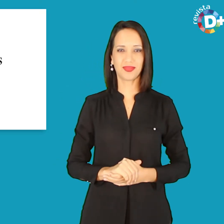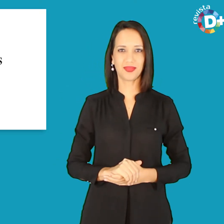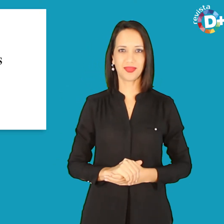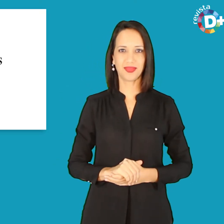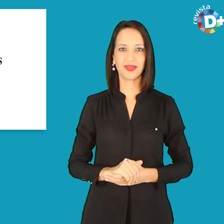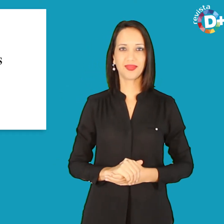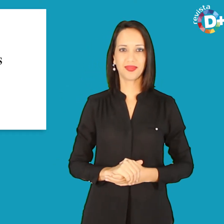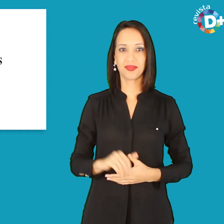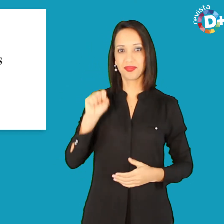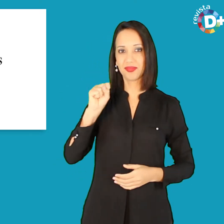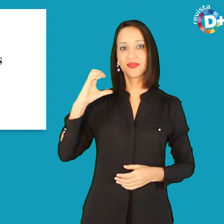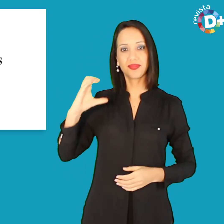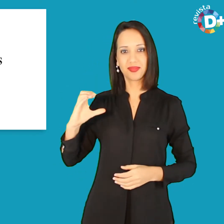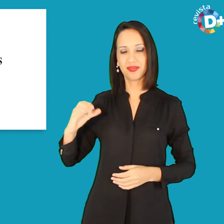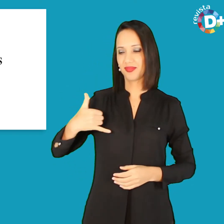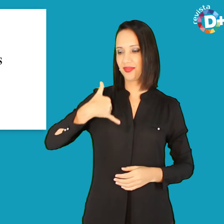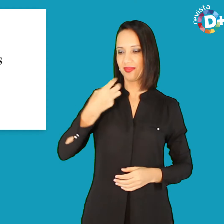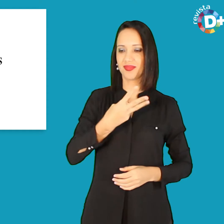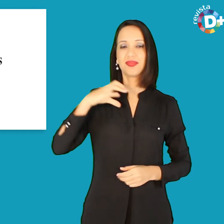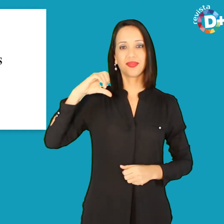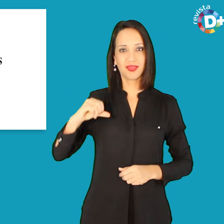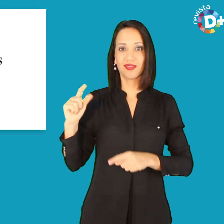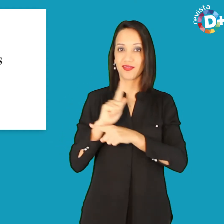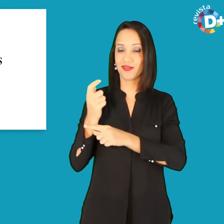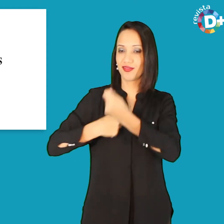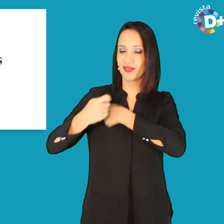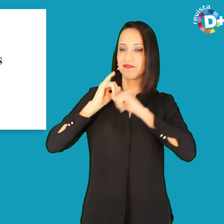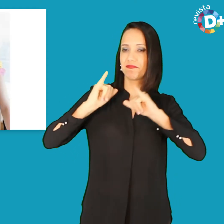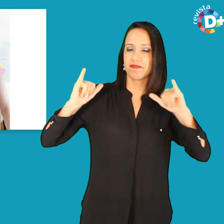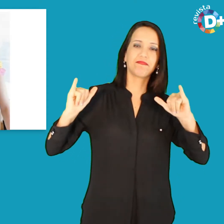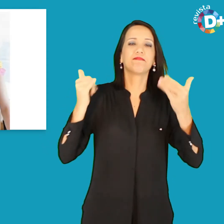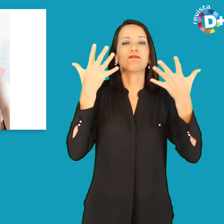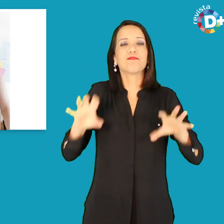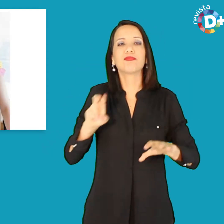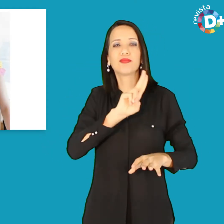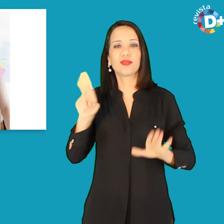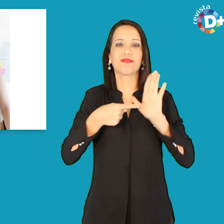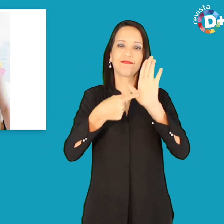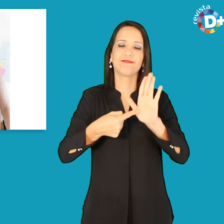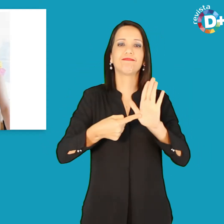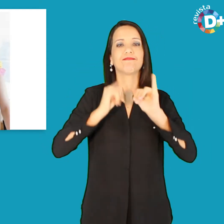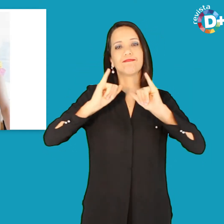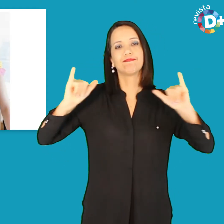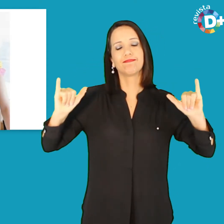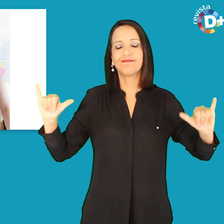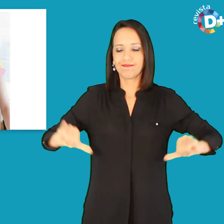SC tem 39 anos e é gerente de marketing. Ela não quer seu nome publicado, porque ainda sofre muito preconceito das